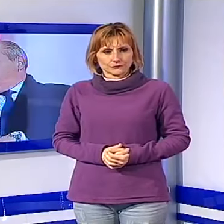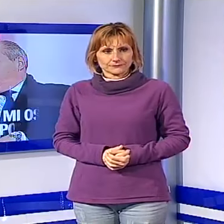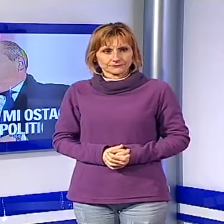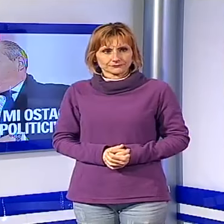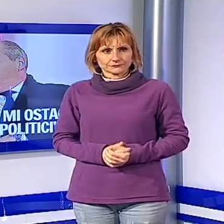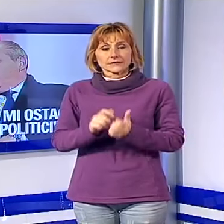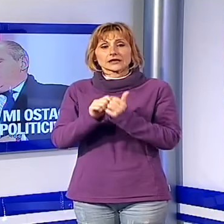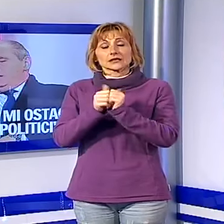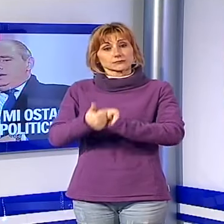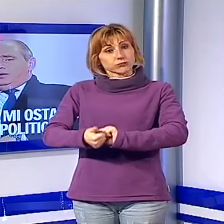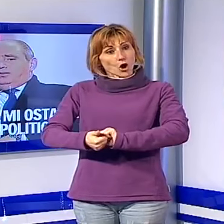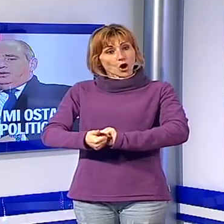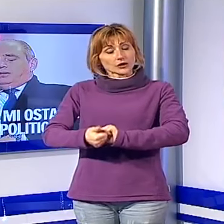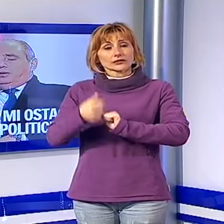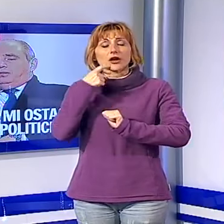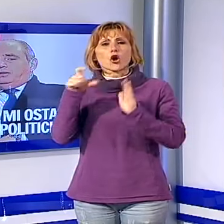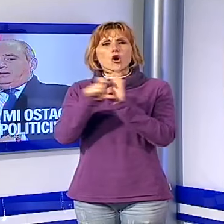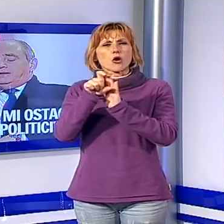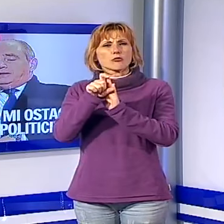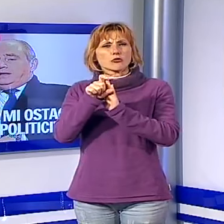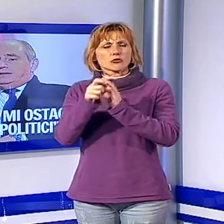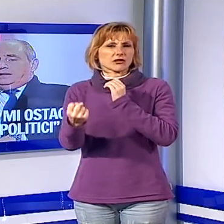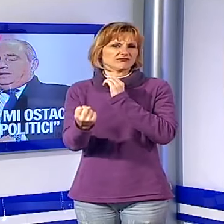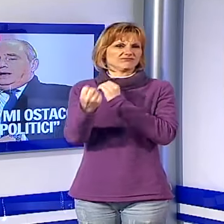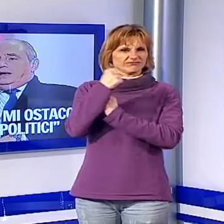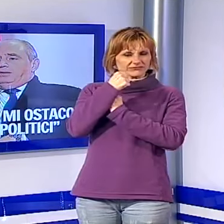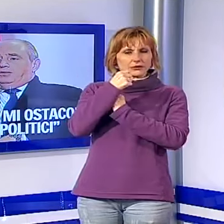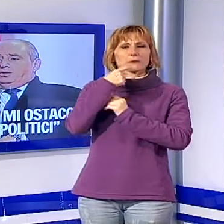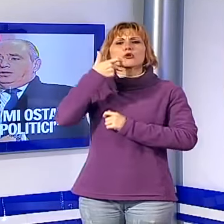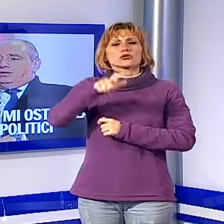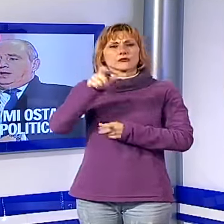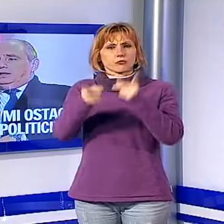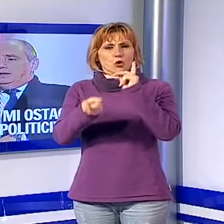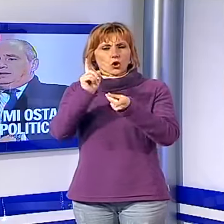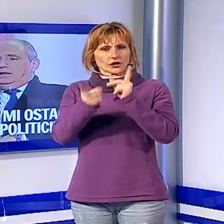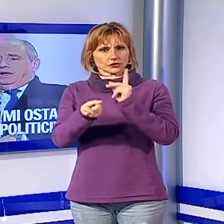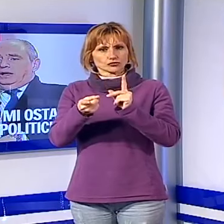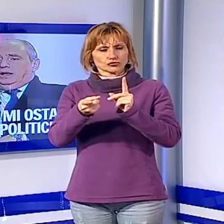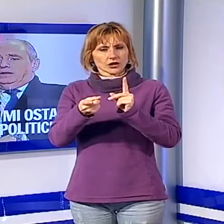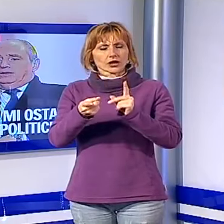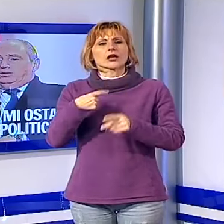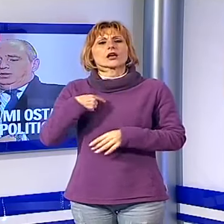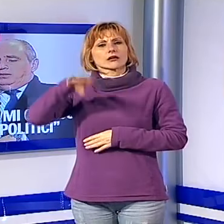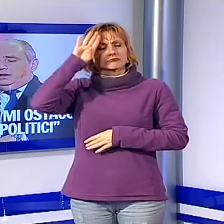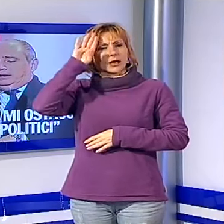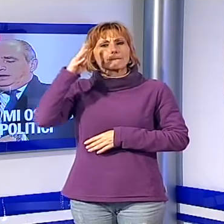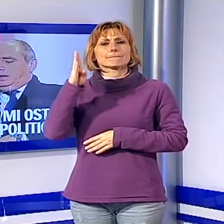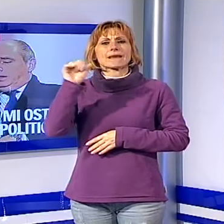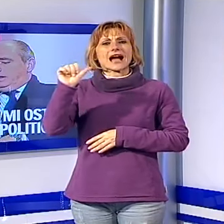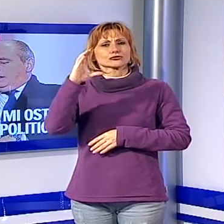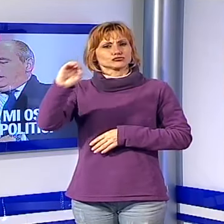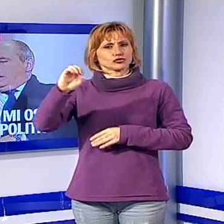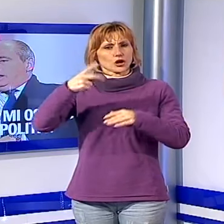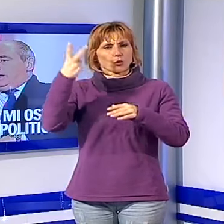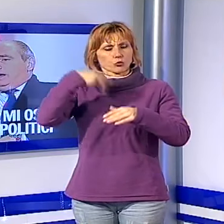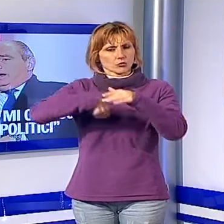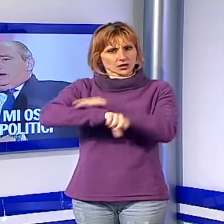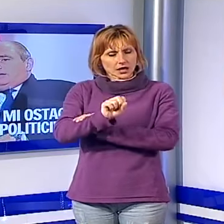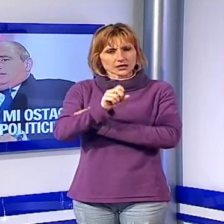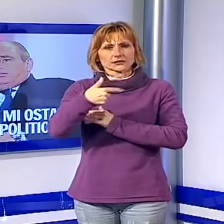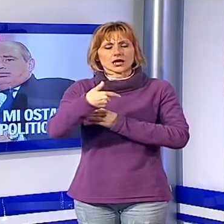Lo sport il comune mi ostacola per motivi politici. sindaco della lucchese Andrea Bacci scatenato nella puntata di ieri di Curva Ovest all